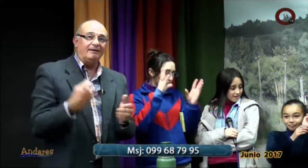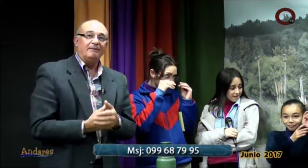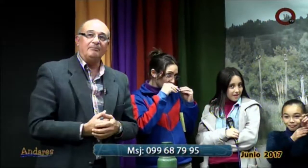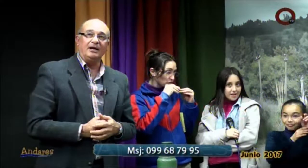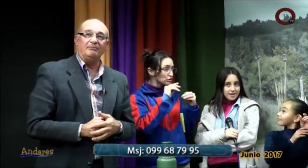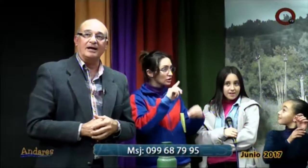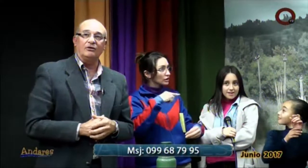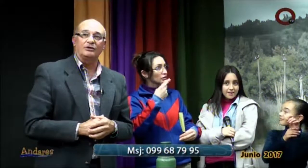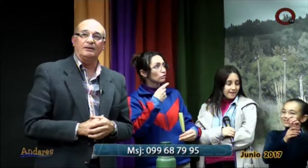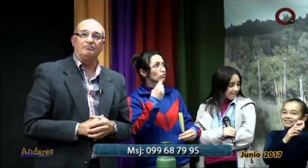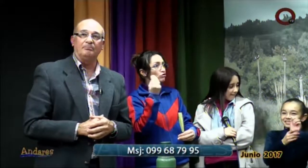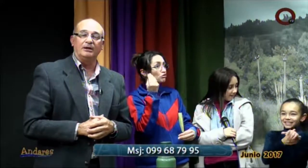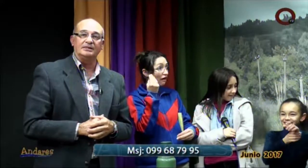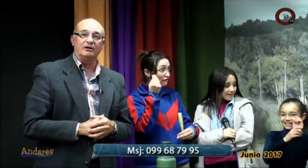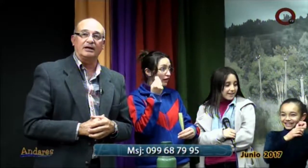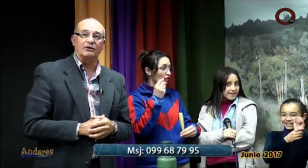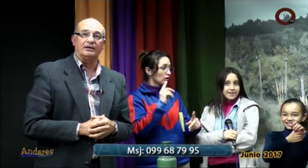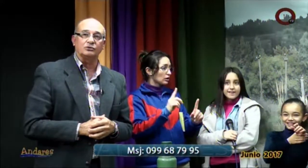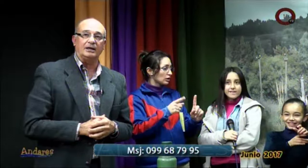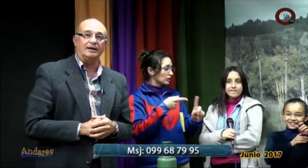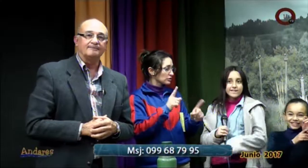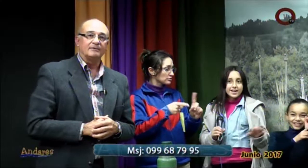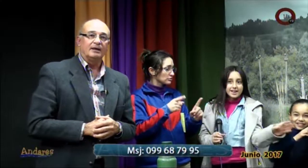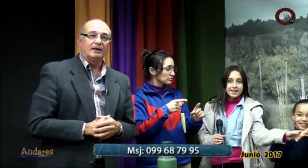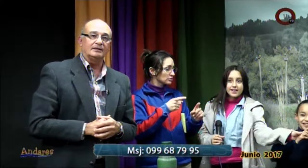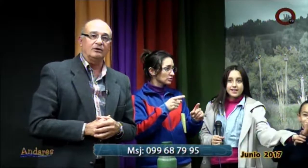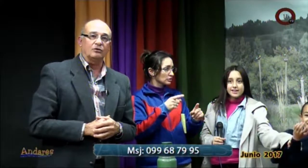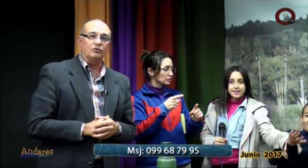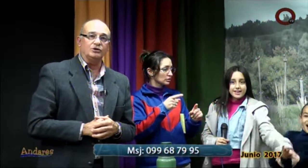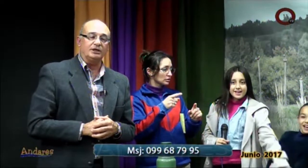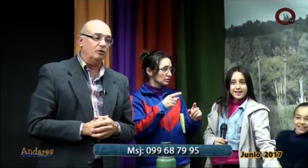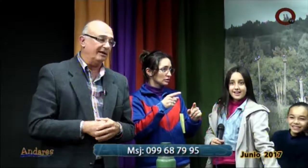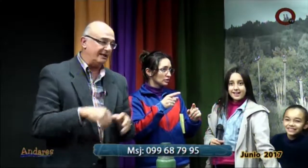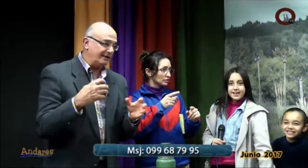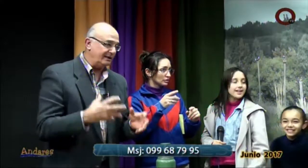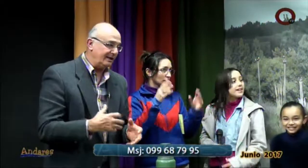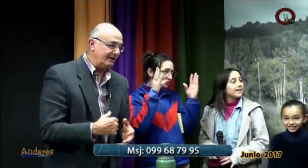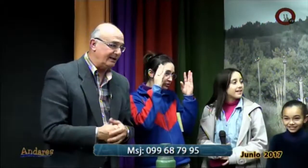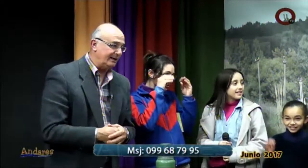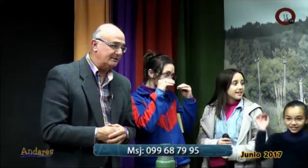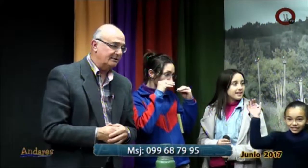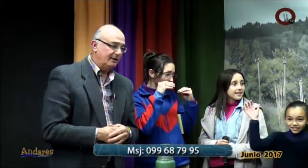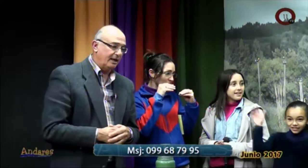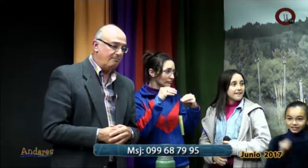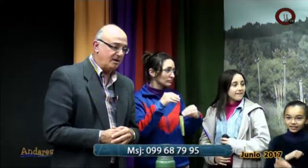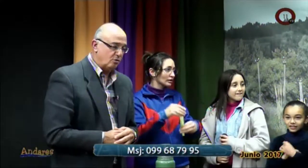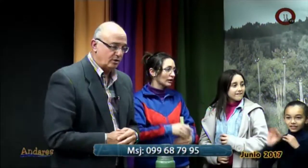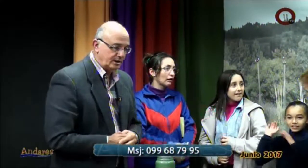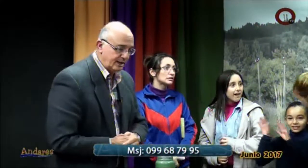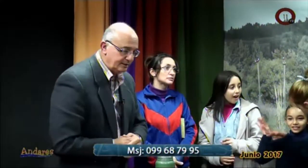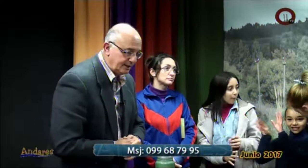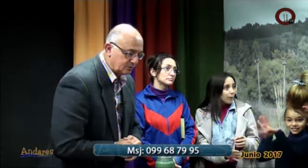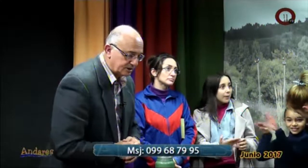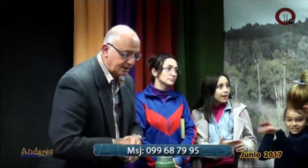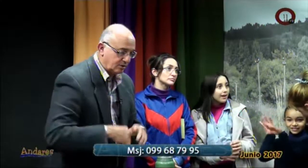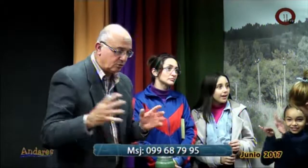viene, viene el embajador de... El señor embajador de Venezuela, el señor Julio Chirino Va a estar aquí en andares, en vivo y